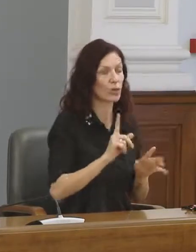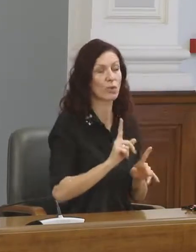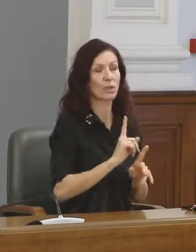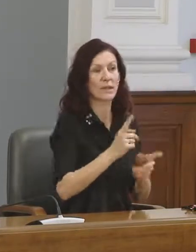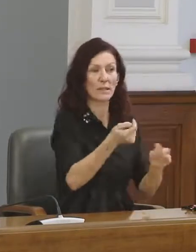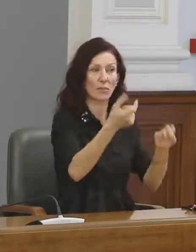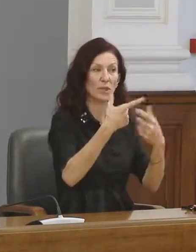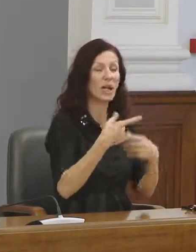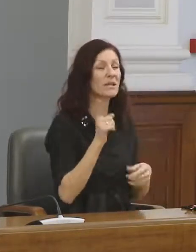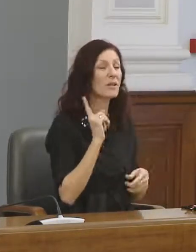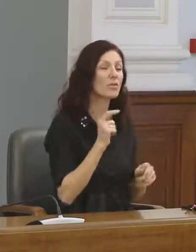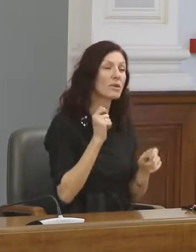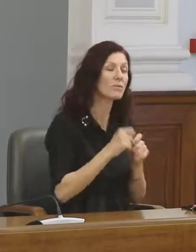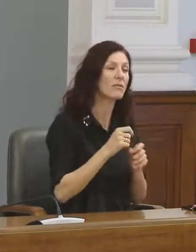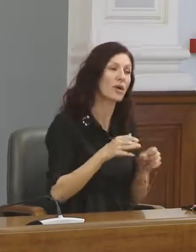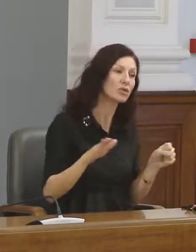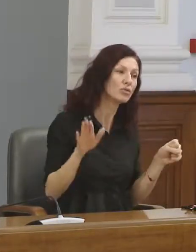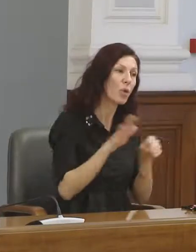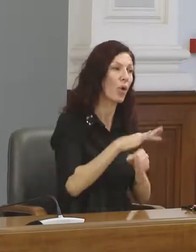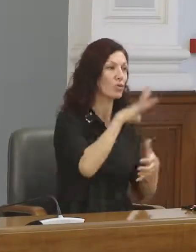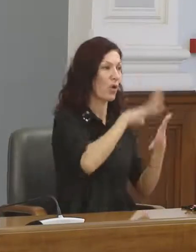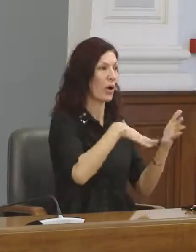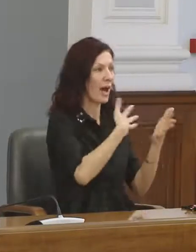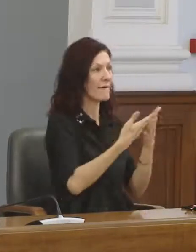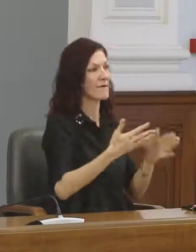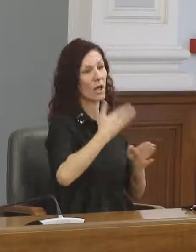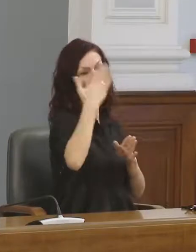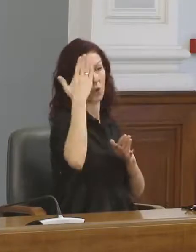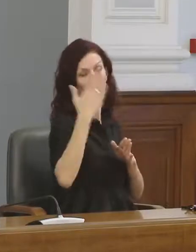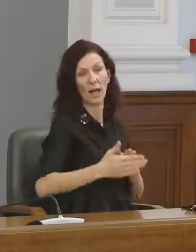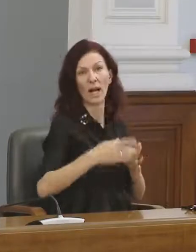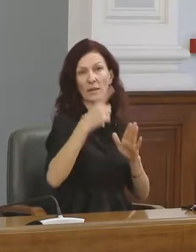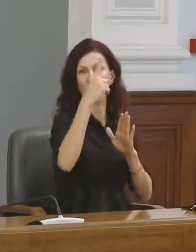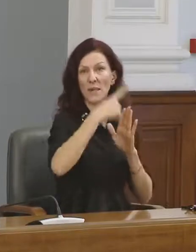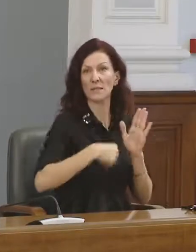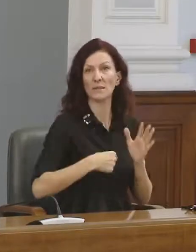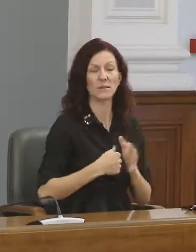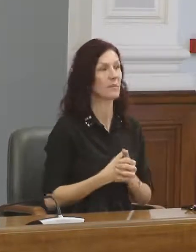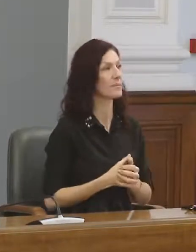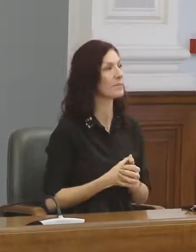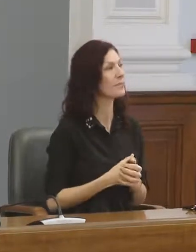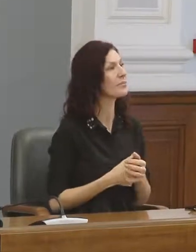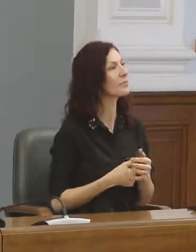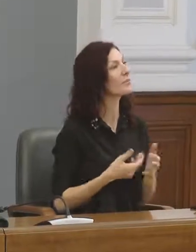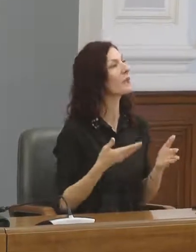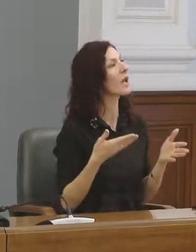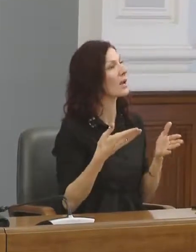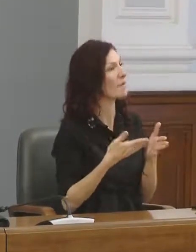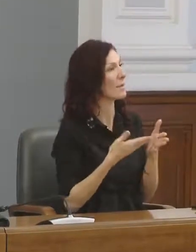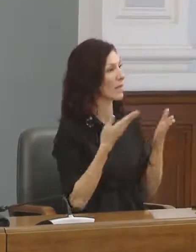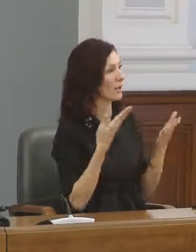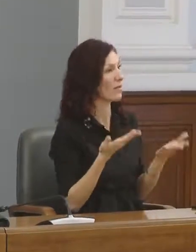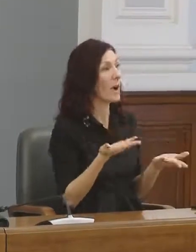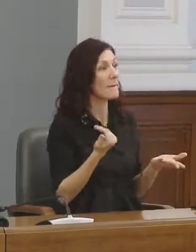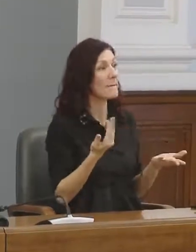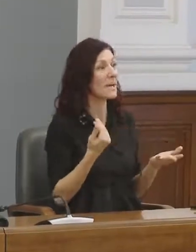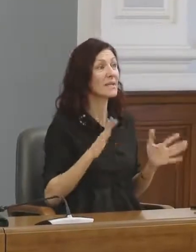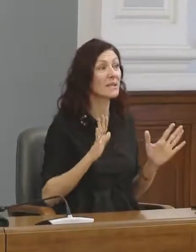направим абсолютно спокойно графика до края на месеца. И все пак прощавайте преди да заработи